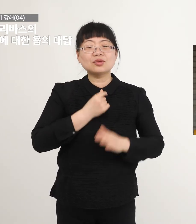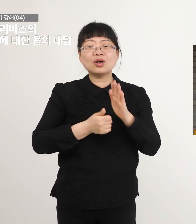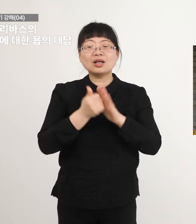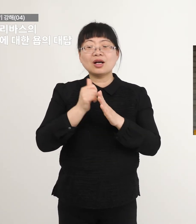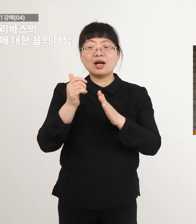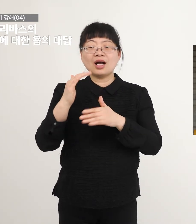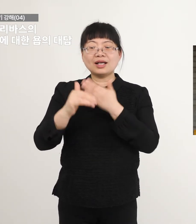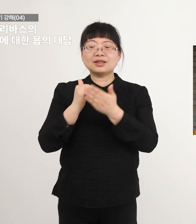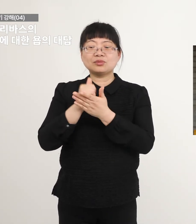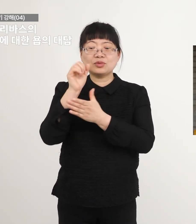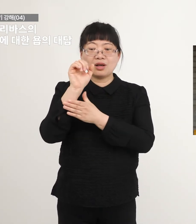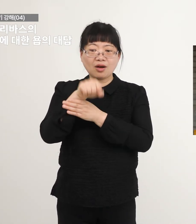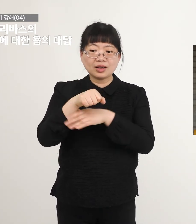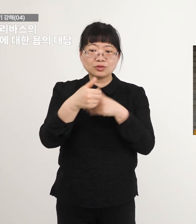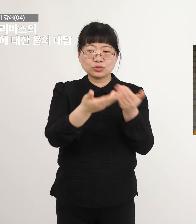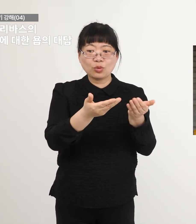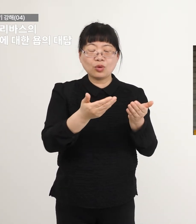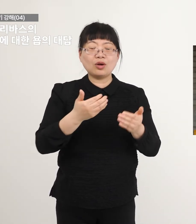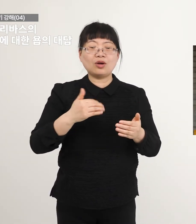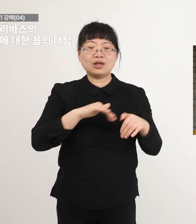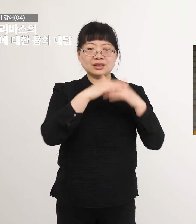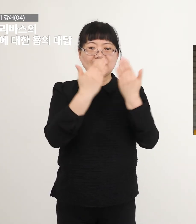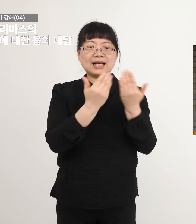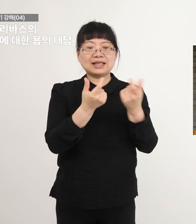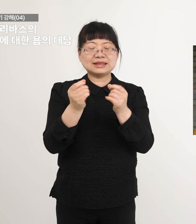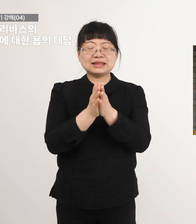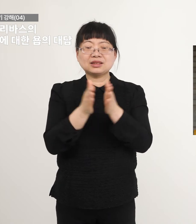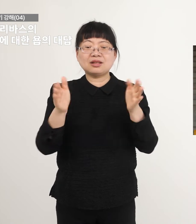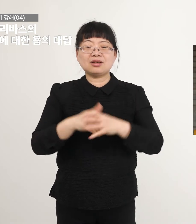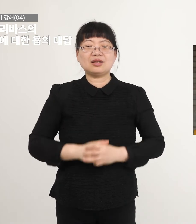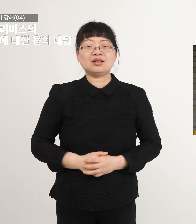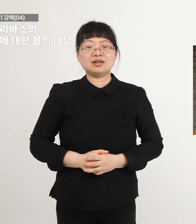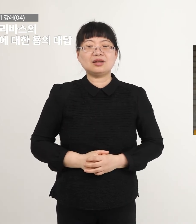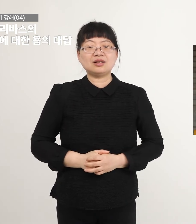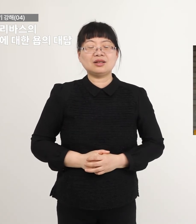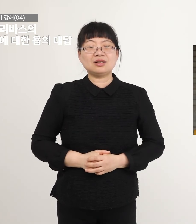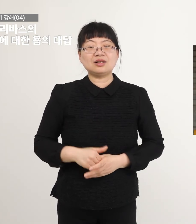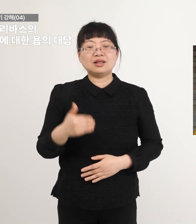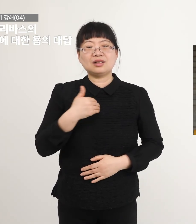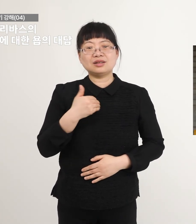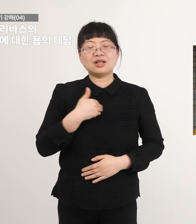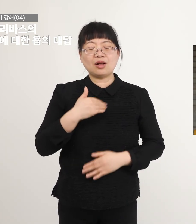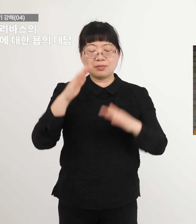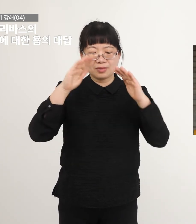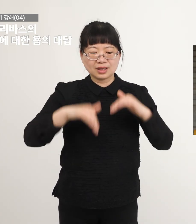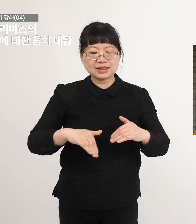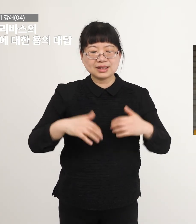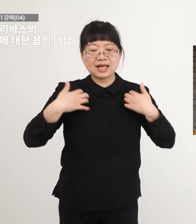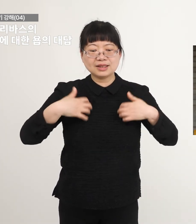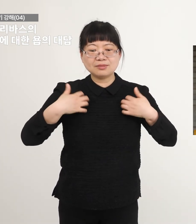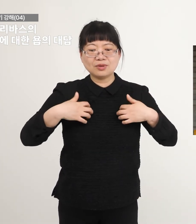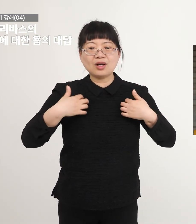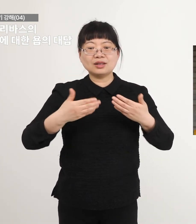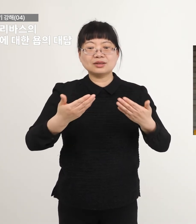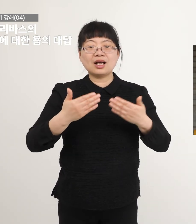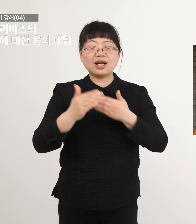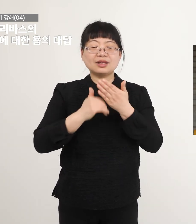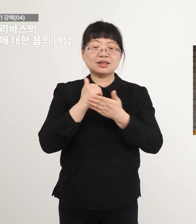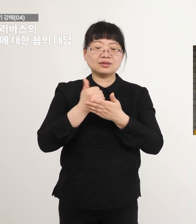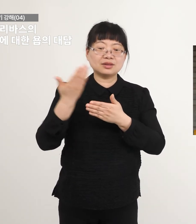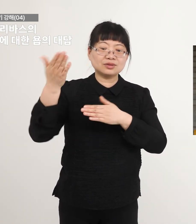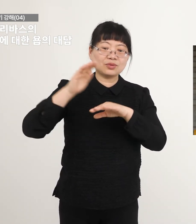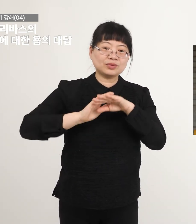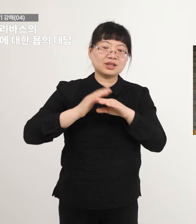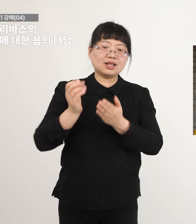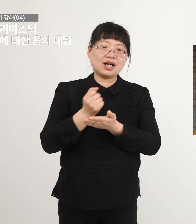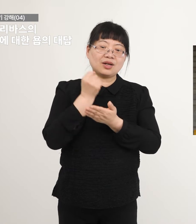하나님이 허락하시랴. 우리 다 같이 9절 시작. 이는 곧 나를 멸하시기를 기뻐하사 하나님이 그의 손을